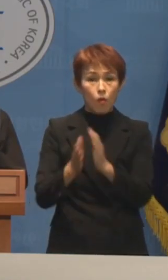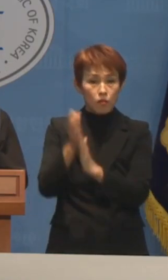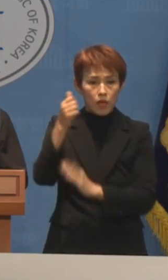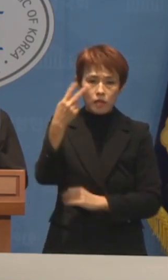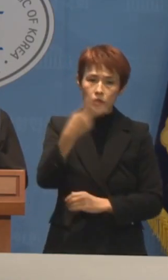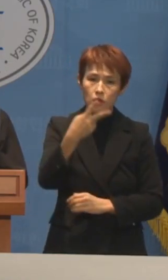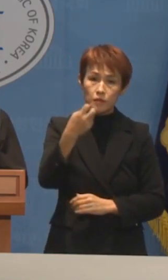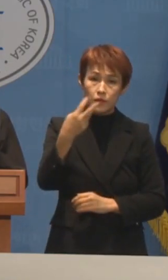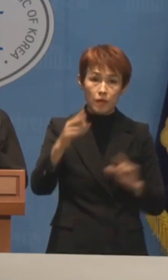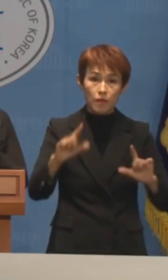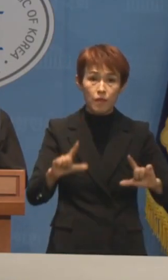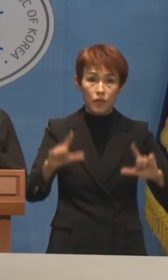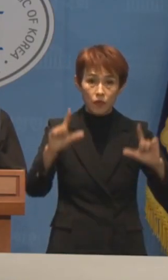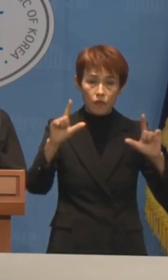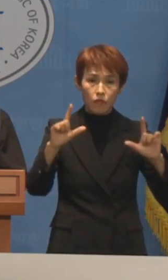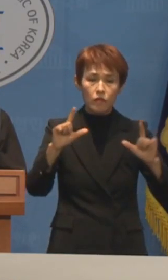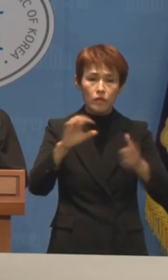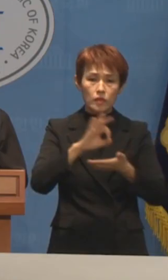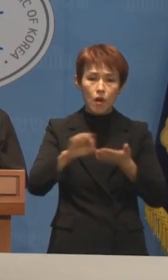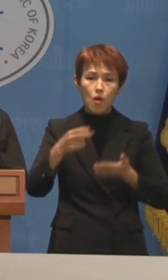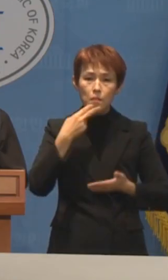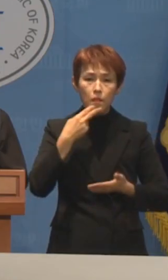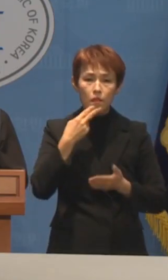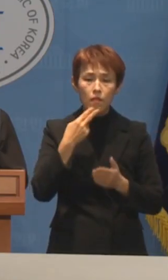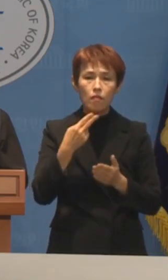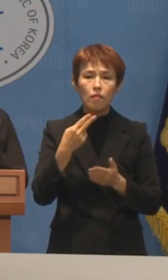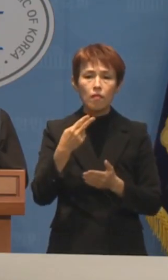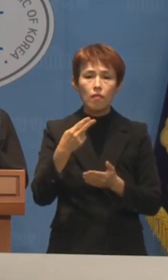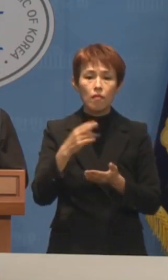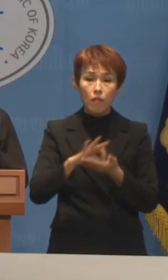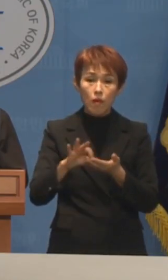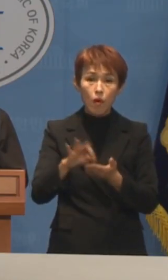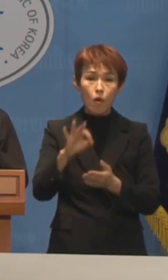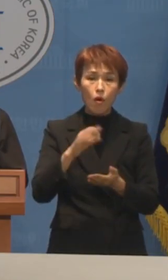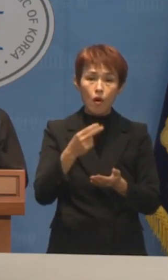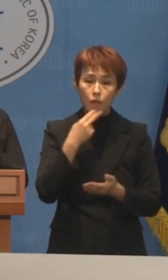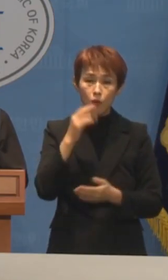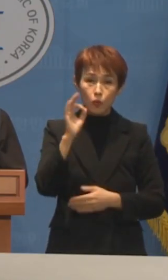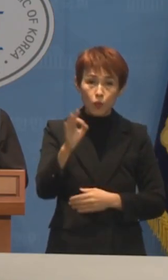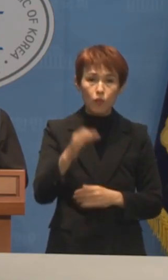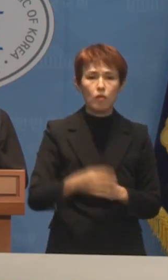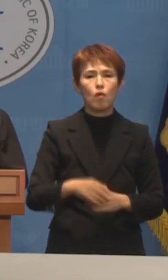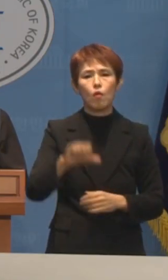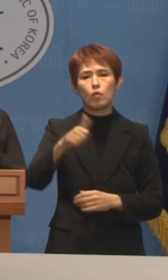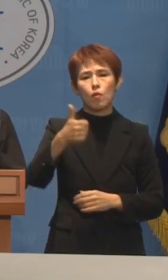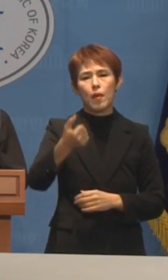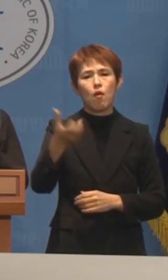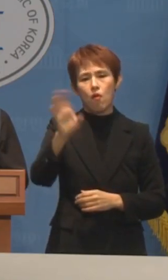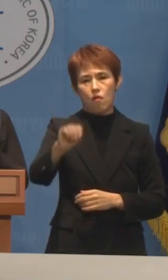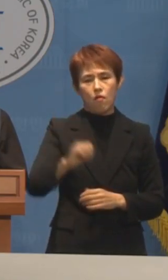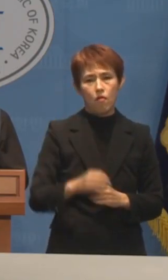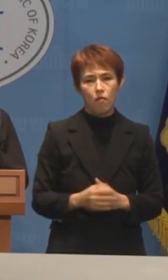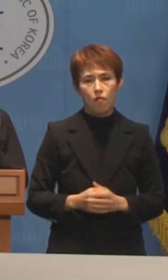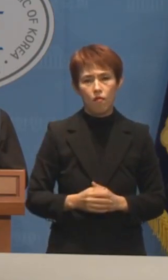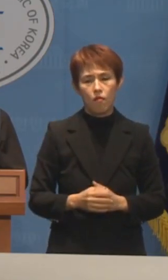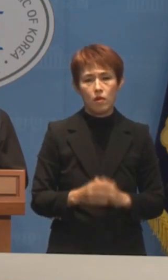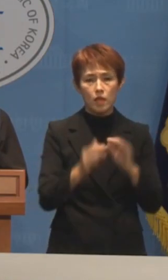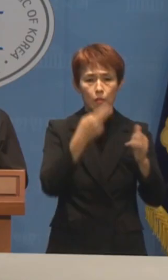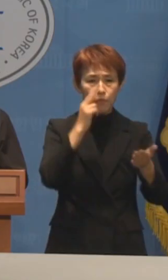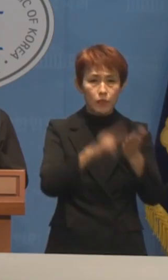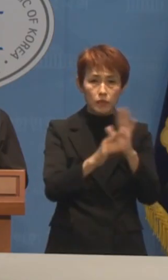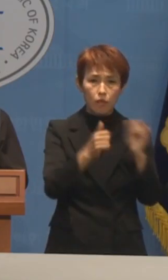23년에만 불용 처리한 인건비가 550억이 넘습니다. 그만큼 집배 현장의 인원이 부족한 상태이고